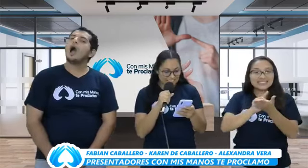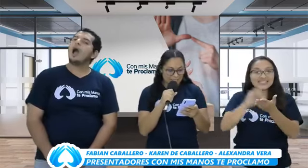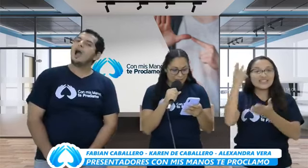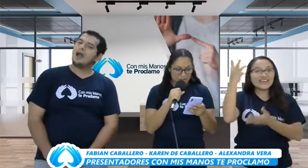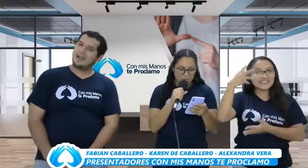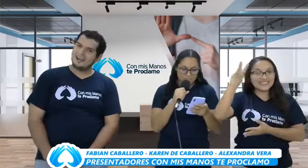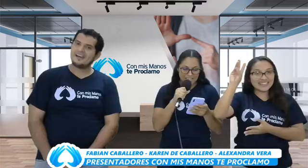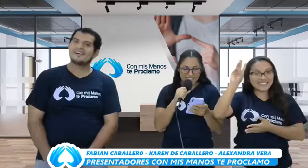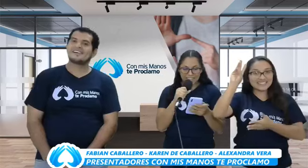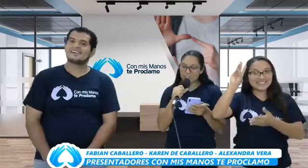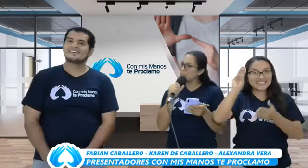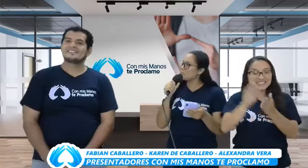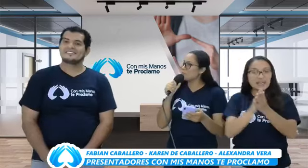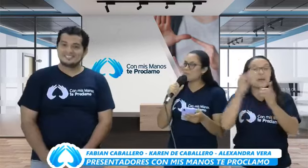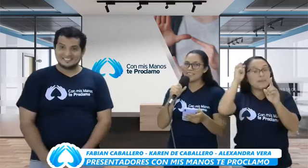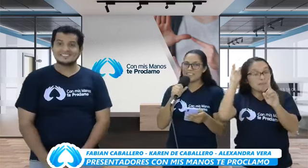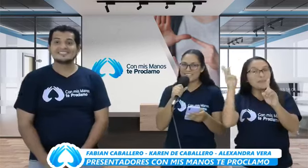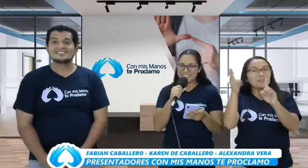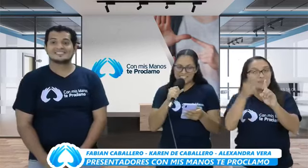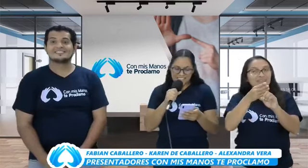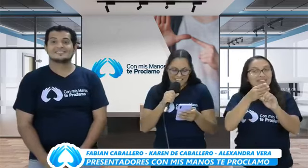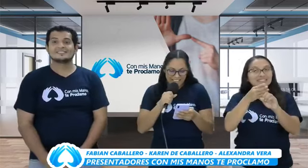está dando su mensajito.